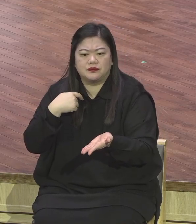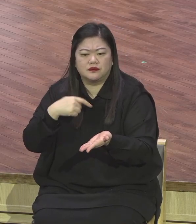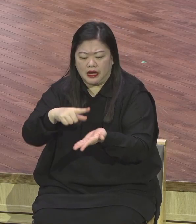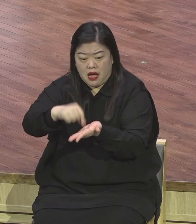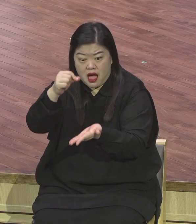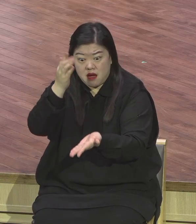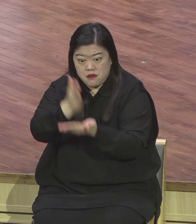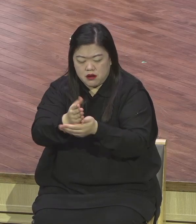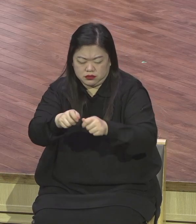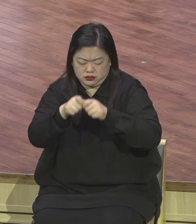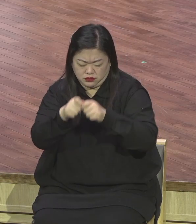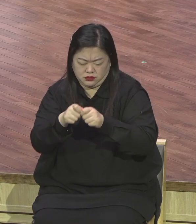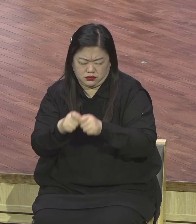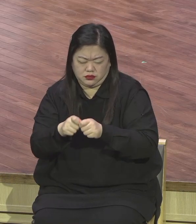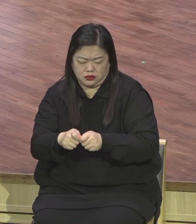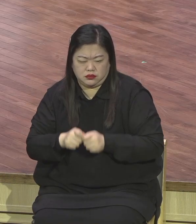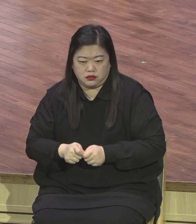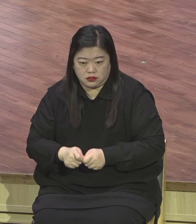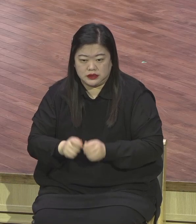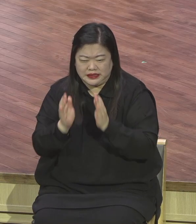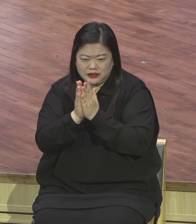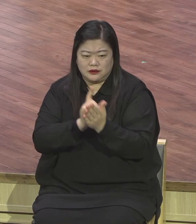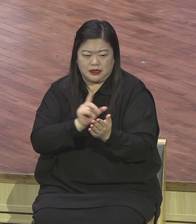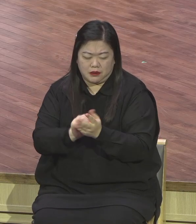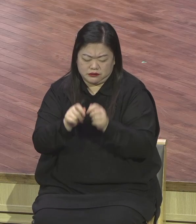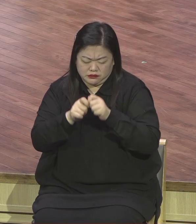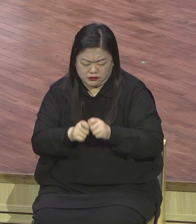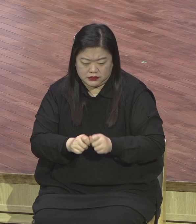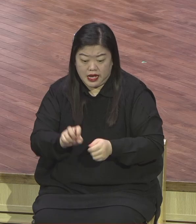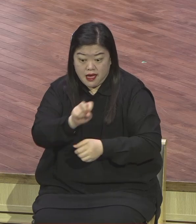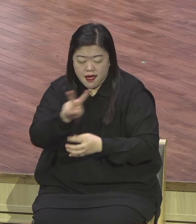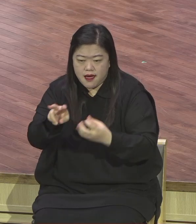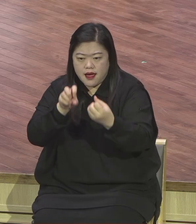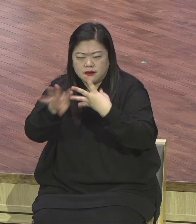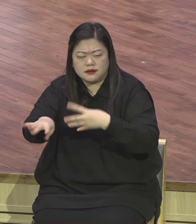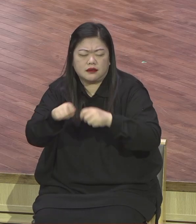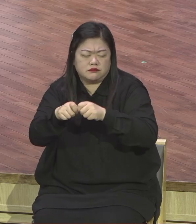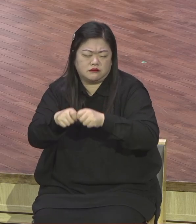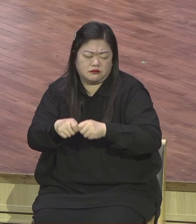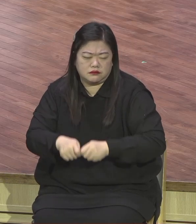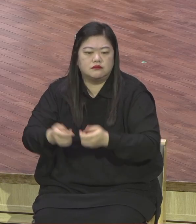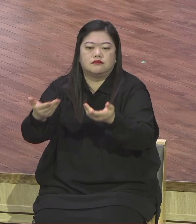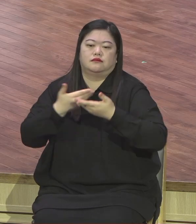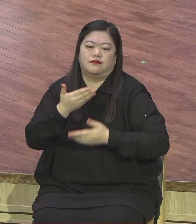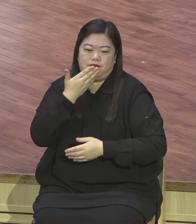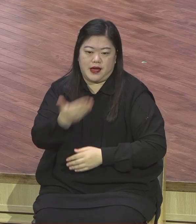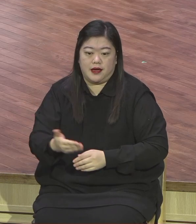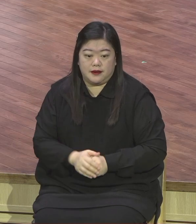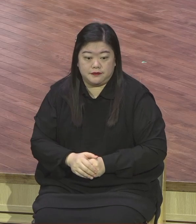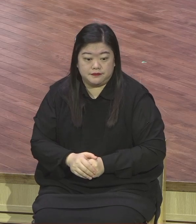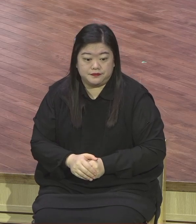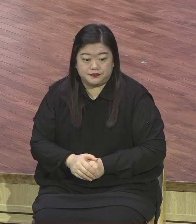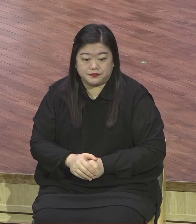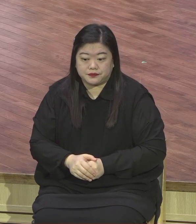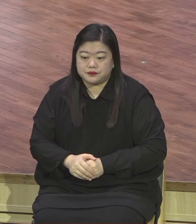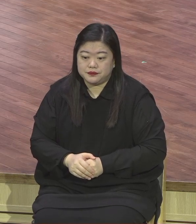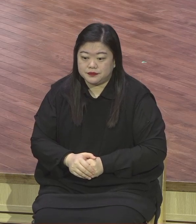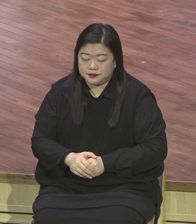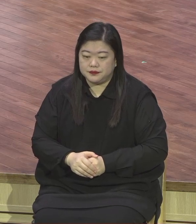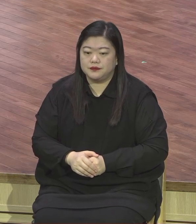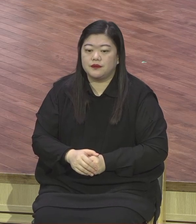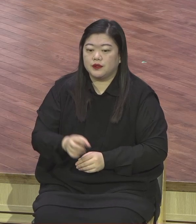세밀하게 구체적으로 그렇게 그런 응답 속으로 들어가시기를 바랍니다. 자 그리고